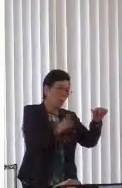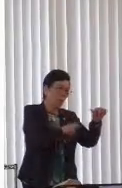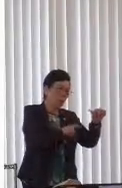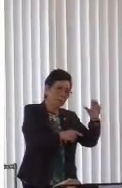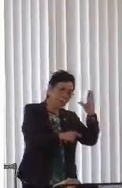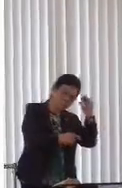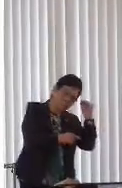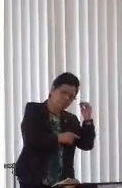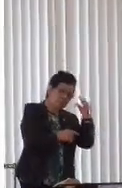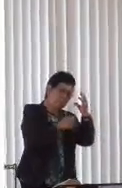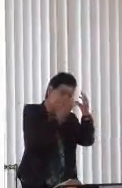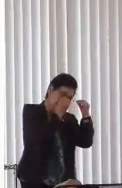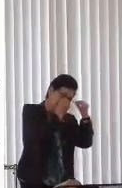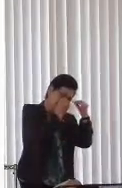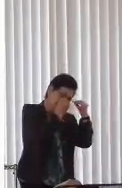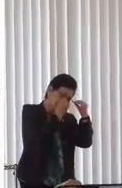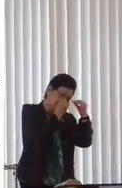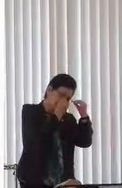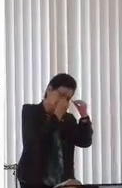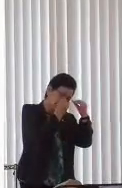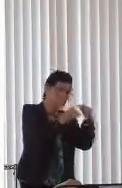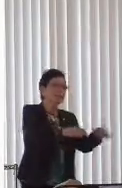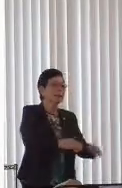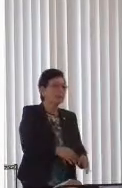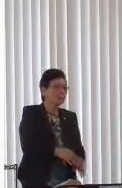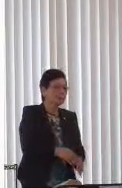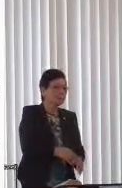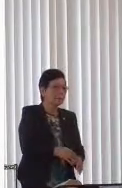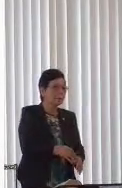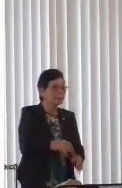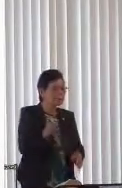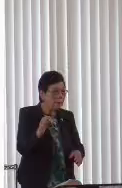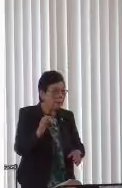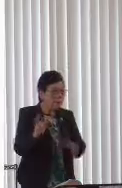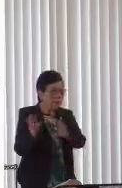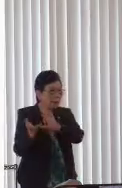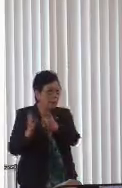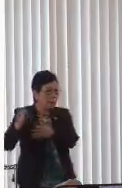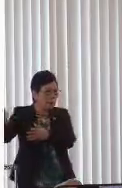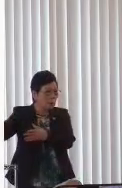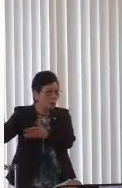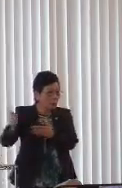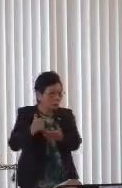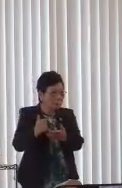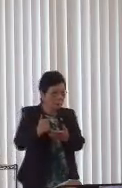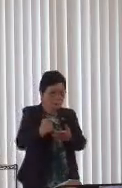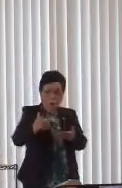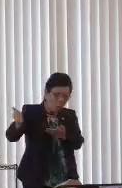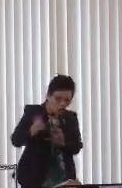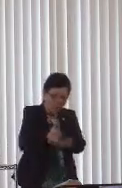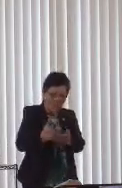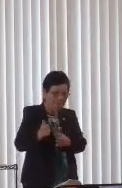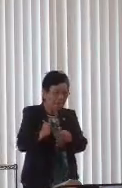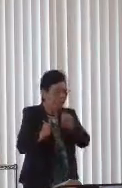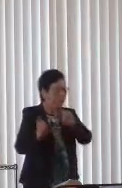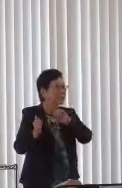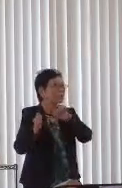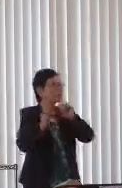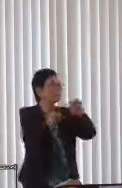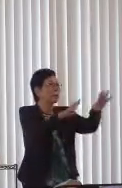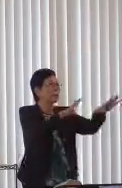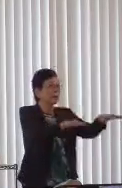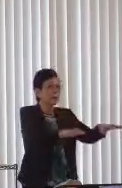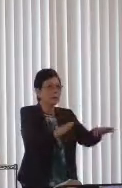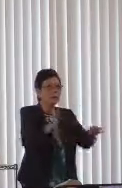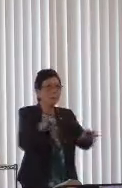。真夜中に花婿だ、迎えに出なさいと叫ぶ声がした。そこで乙